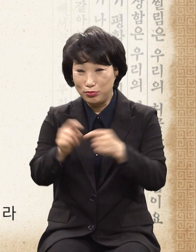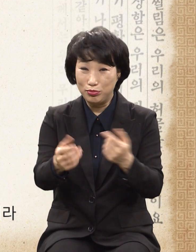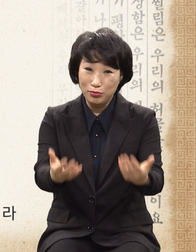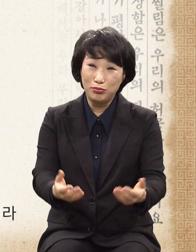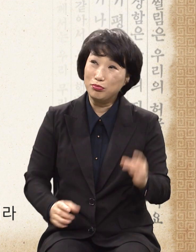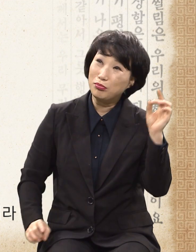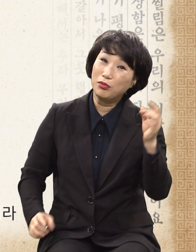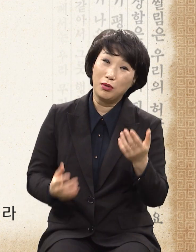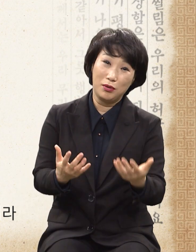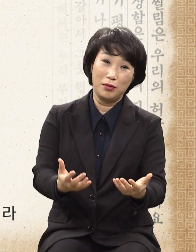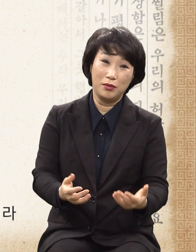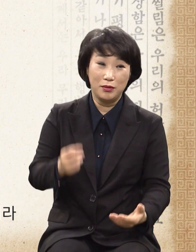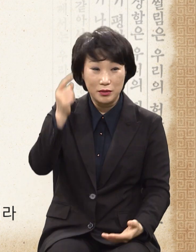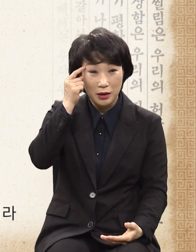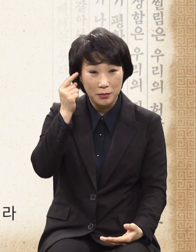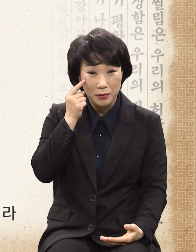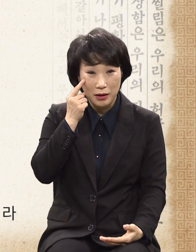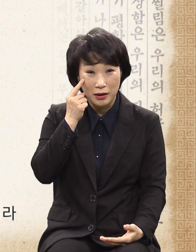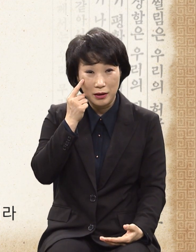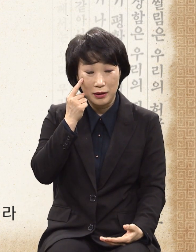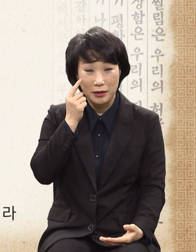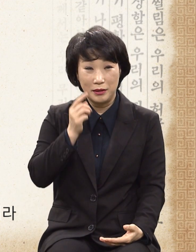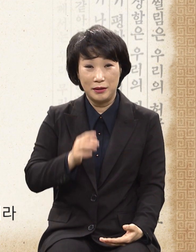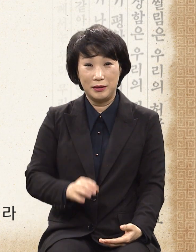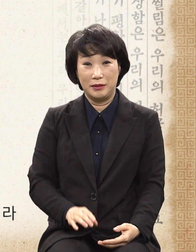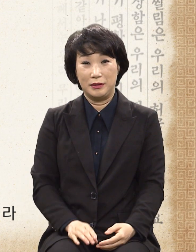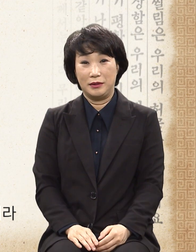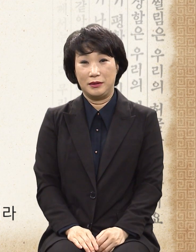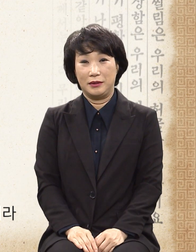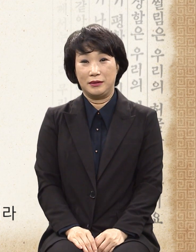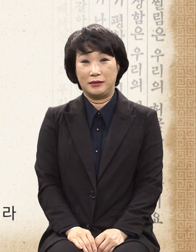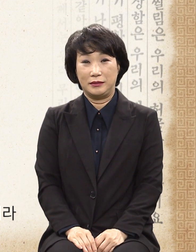하겠어요? 생각해 보세요.